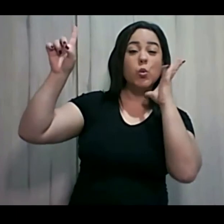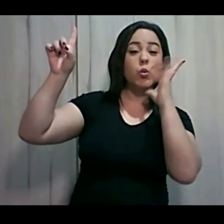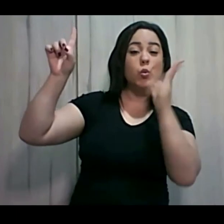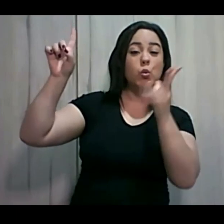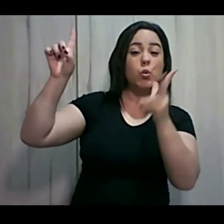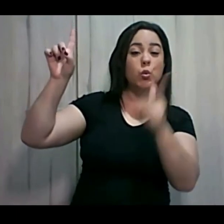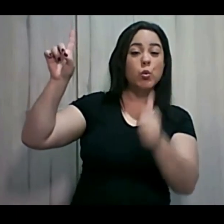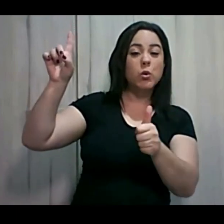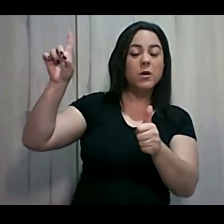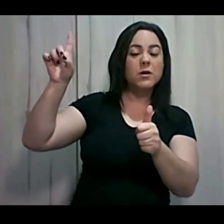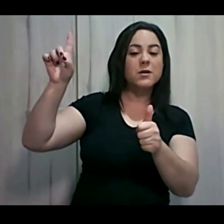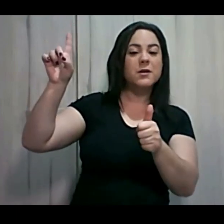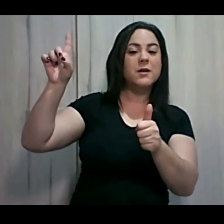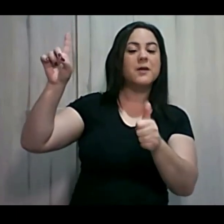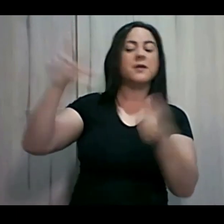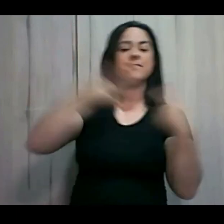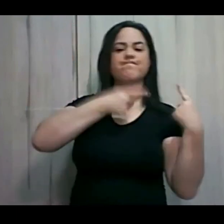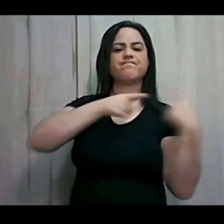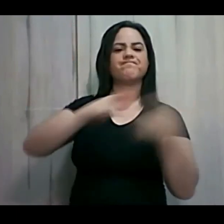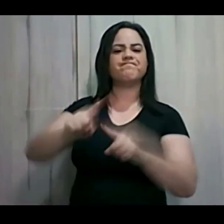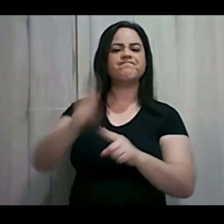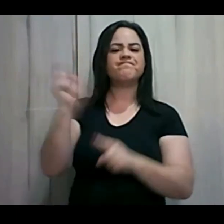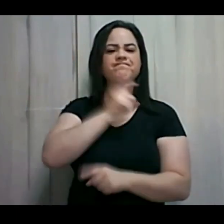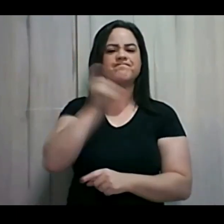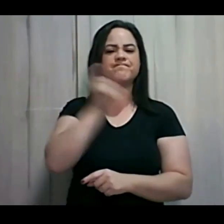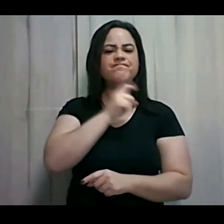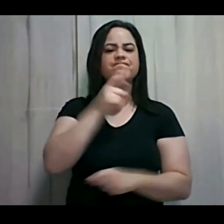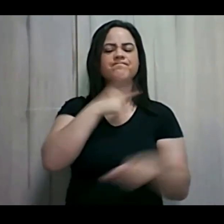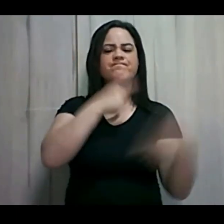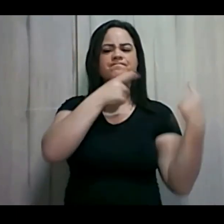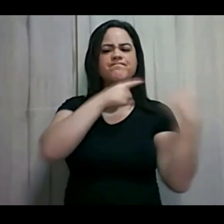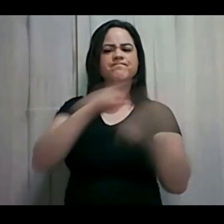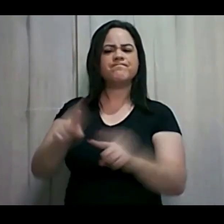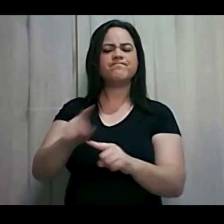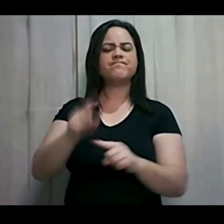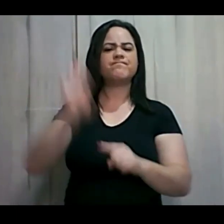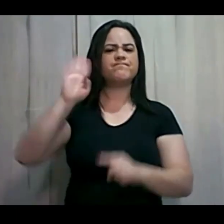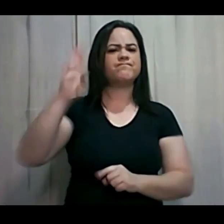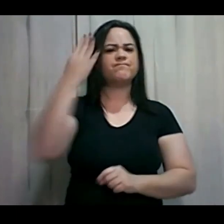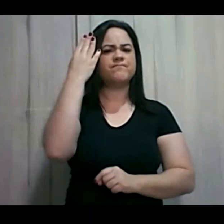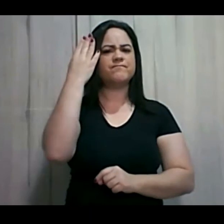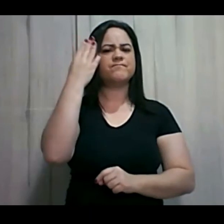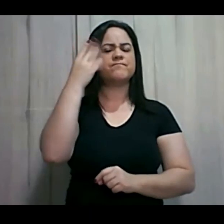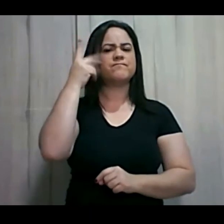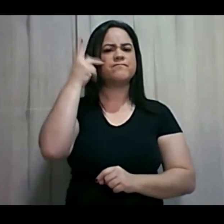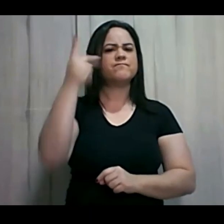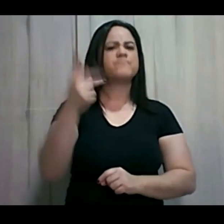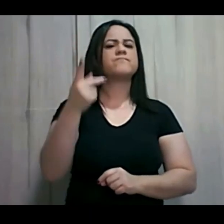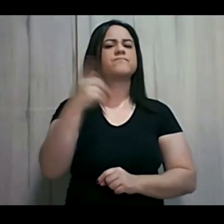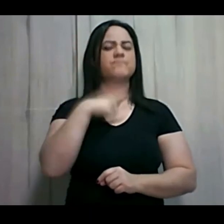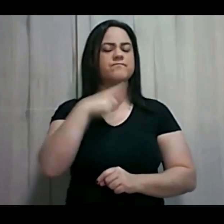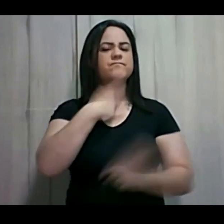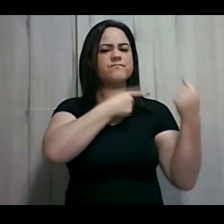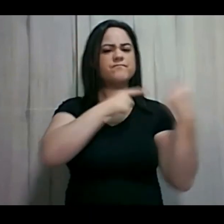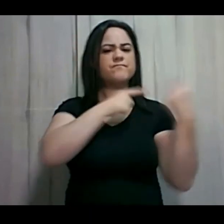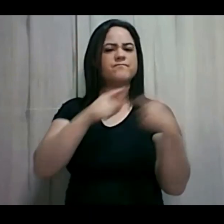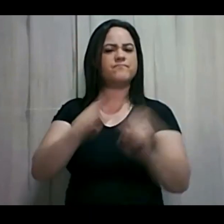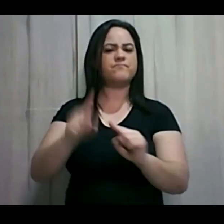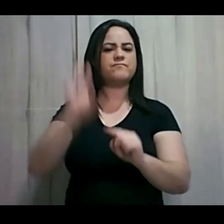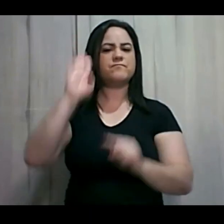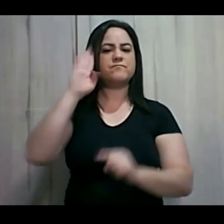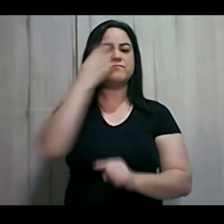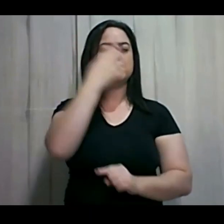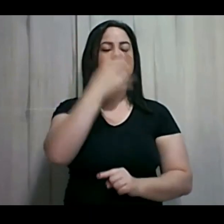ele combate a mentira, ele combate a heresia, ele combate os falsos profetas, ele combate a falsa